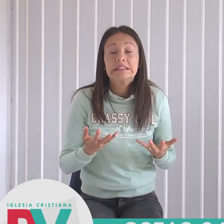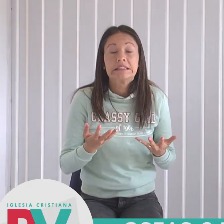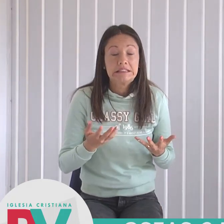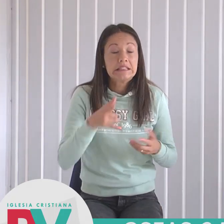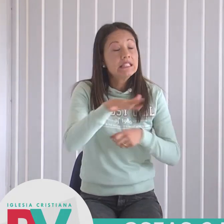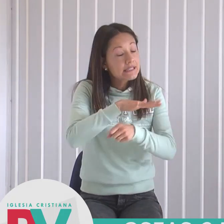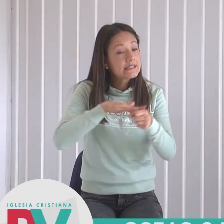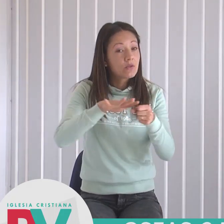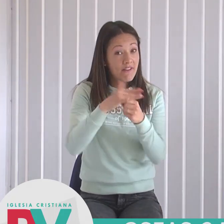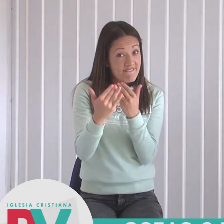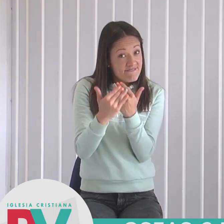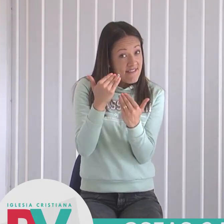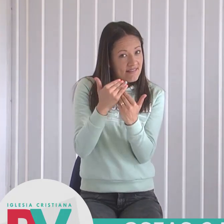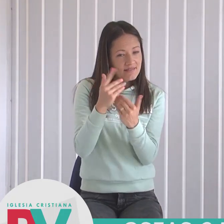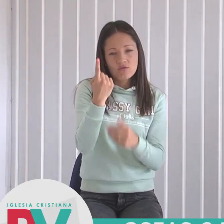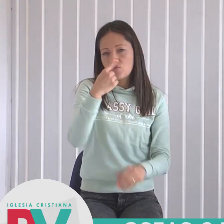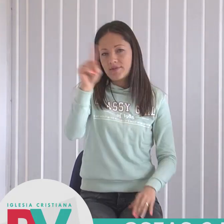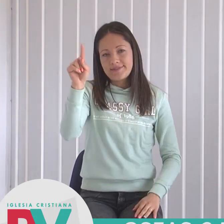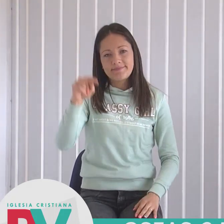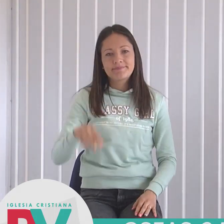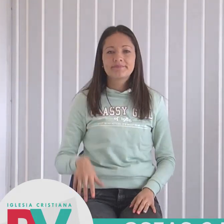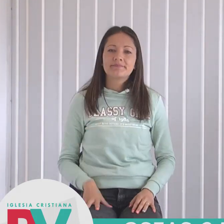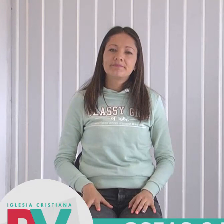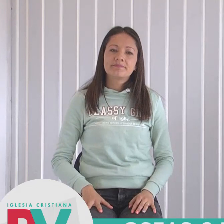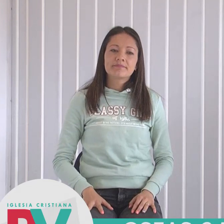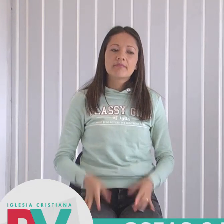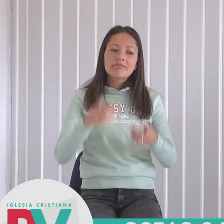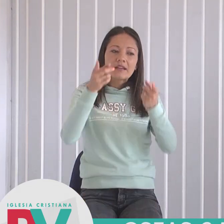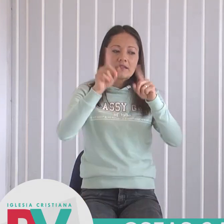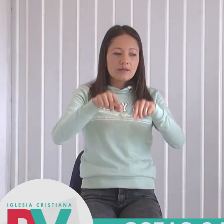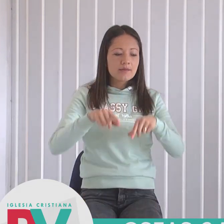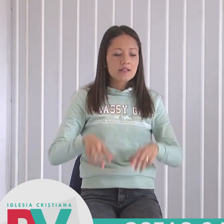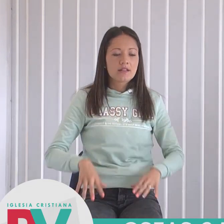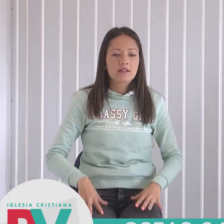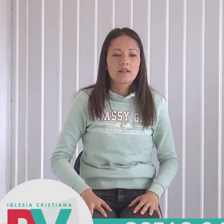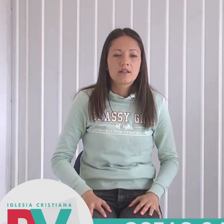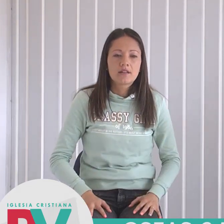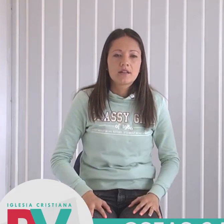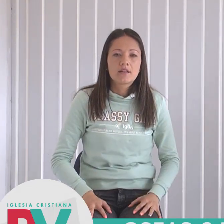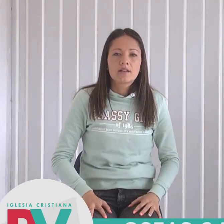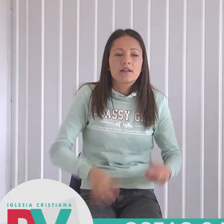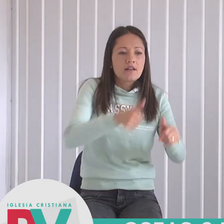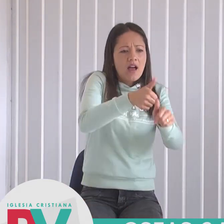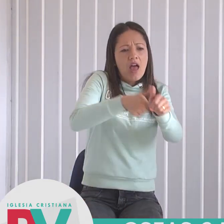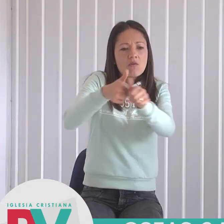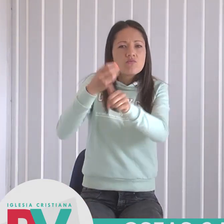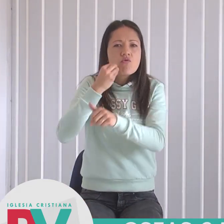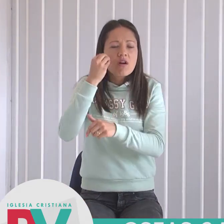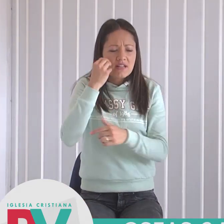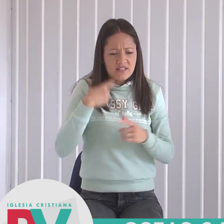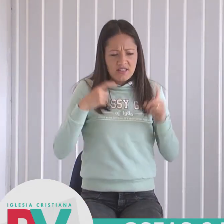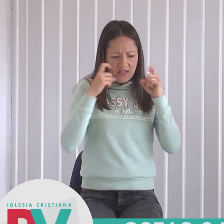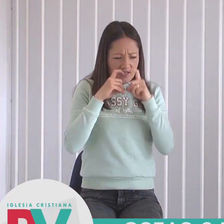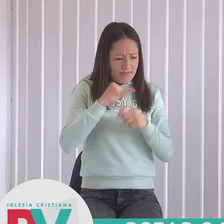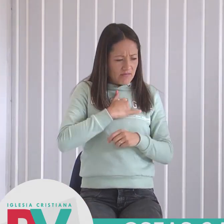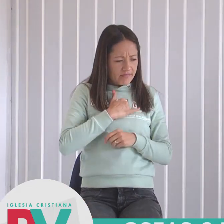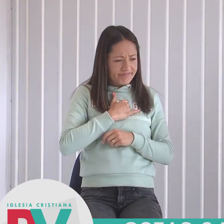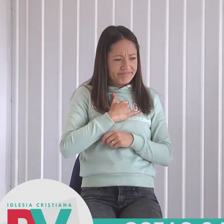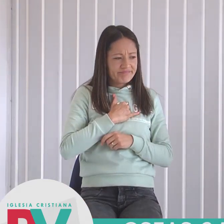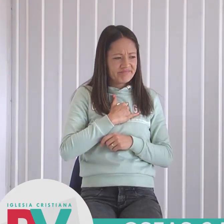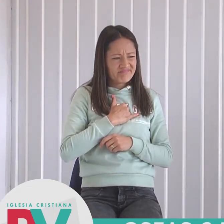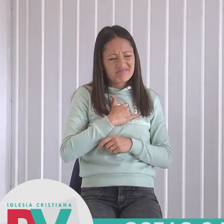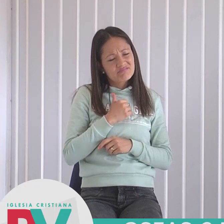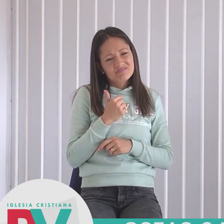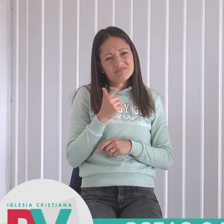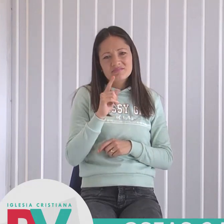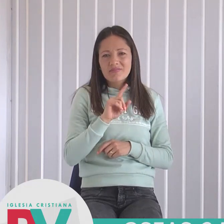No es una situación fácil. Y que más de uno, pues, podría decir, no, pues, no,